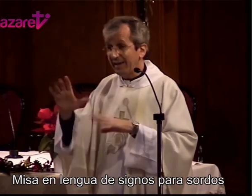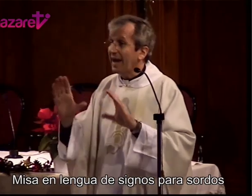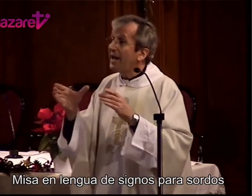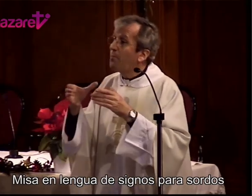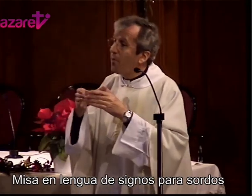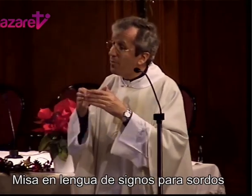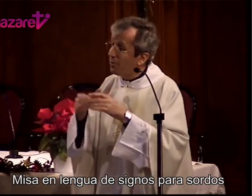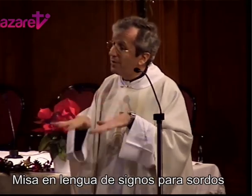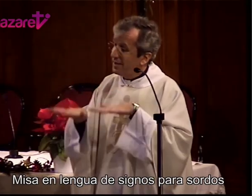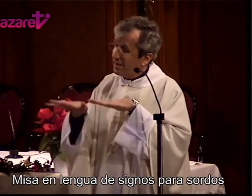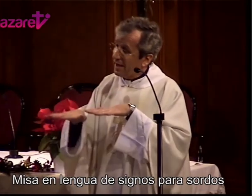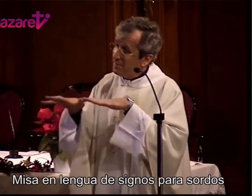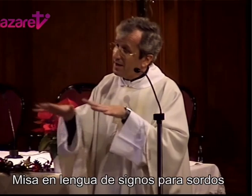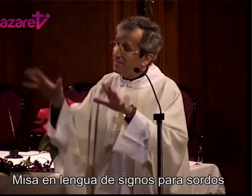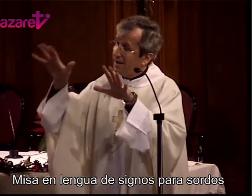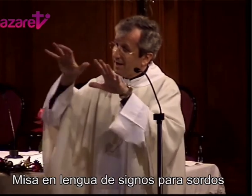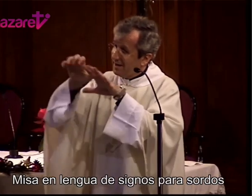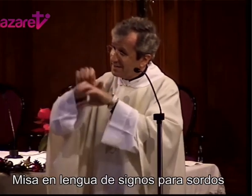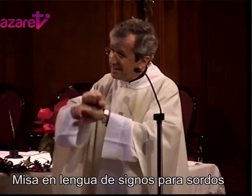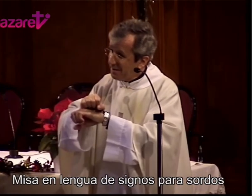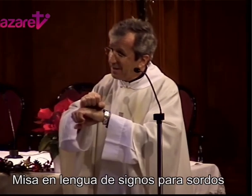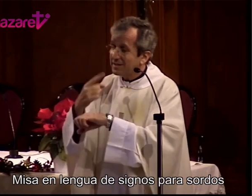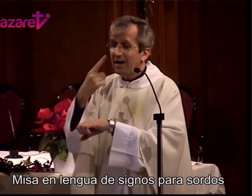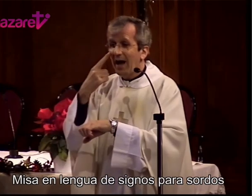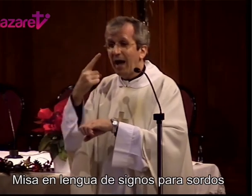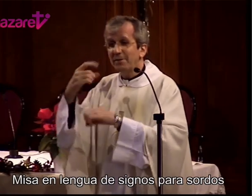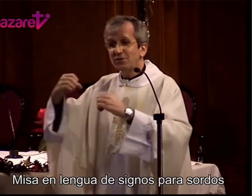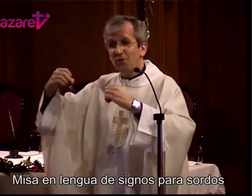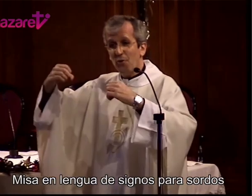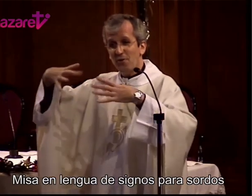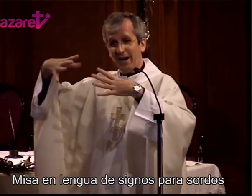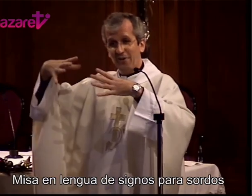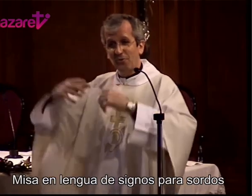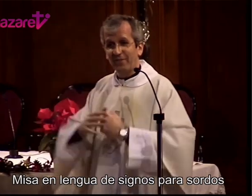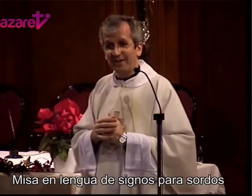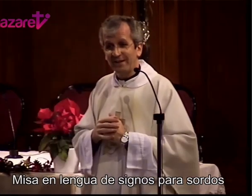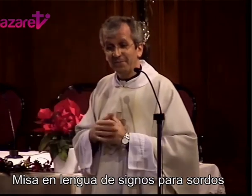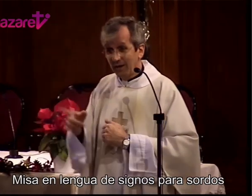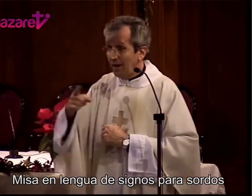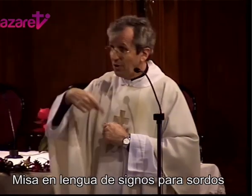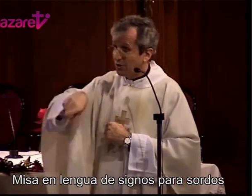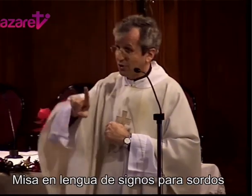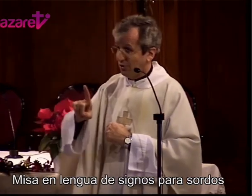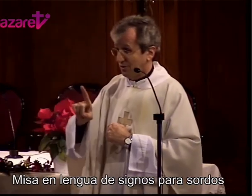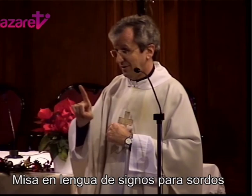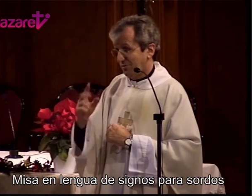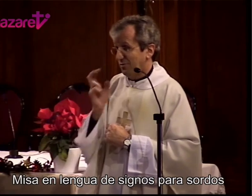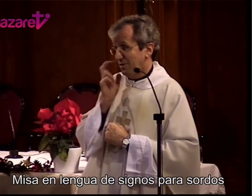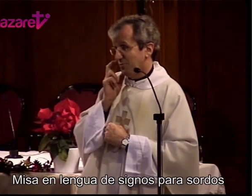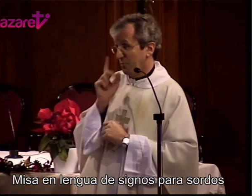aquel pueblo que caminaba en las tinieblas ha visto una gran luz. Nosotros todos tenemos un poquito